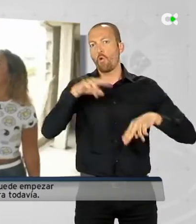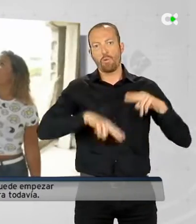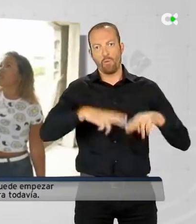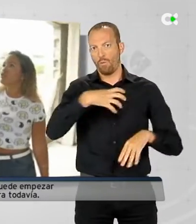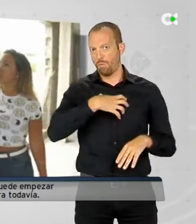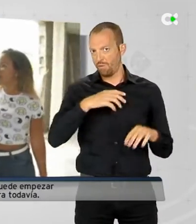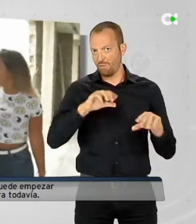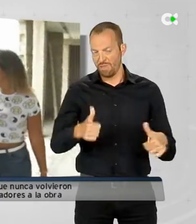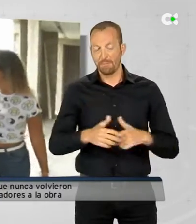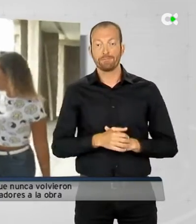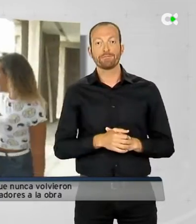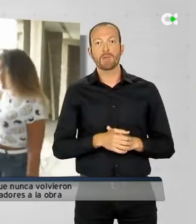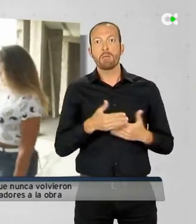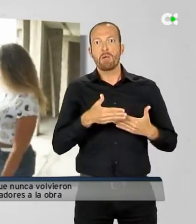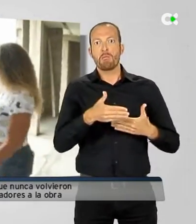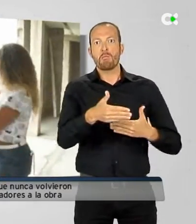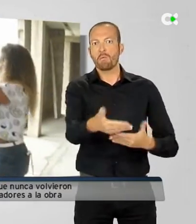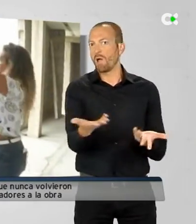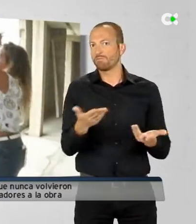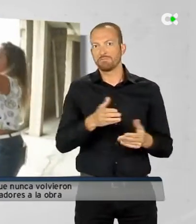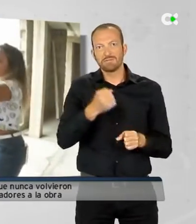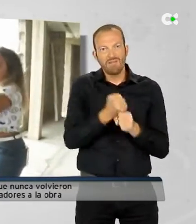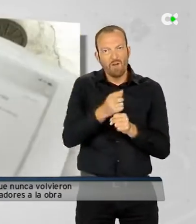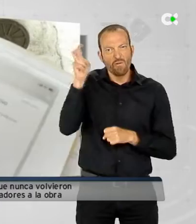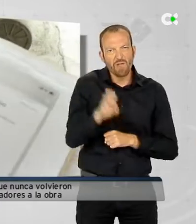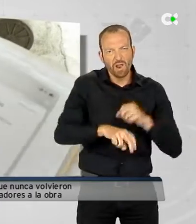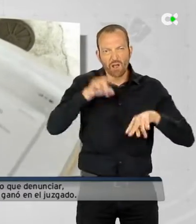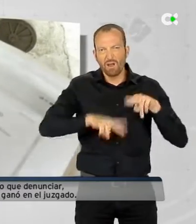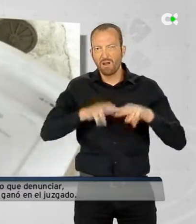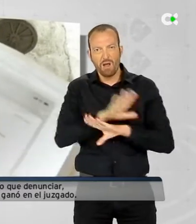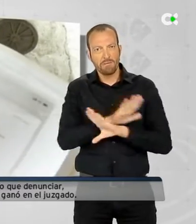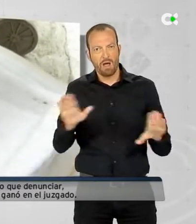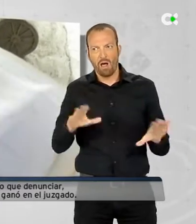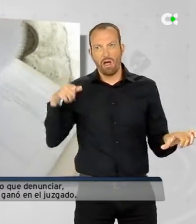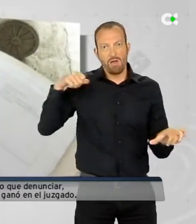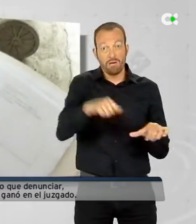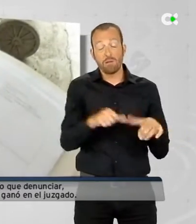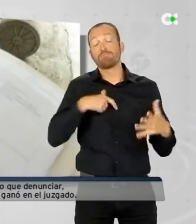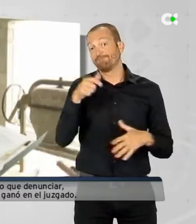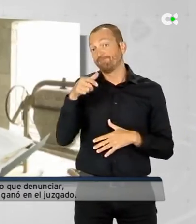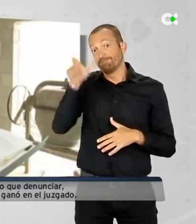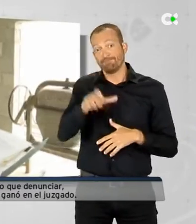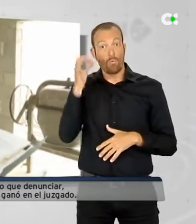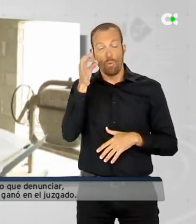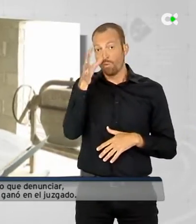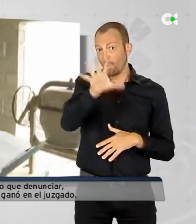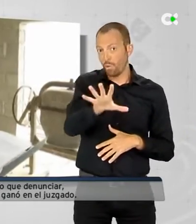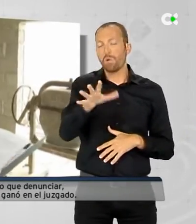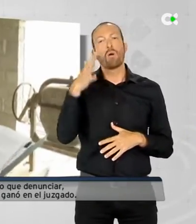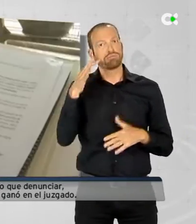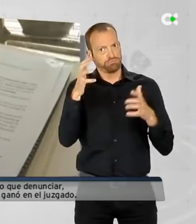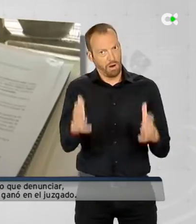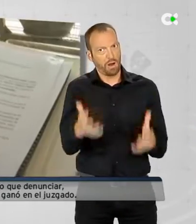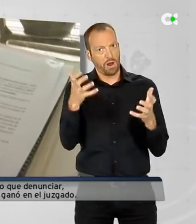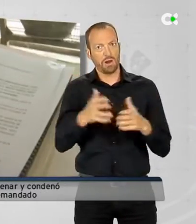todavía. Lo cierto es que nunca volvieron más trabajadores a la obra y Marta tuvo que denunciar. Pleito civil que ganó en el